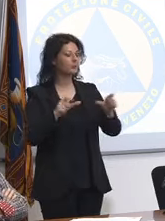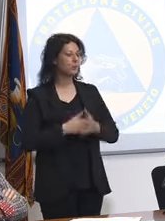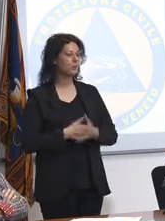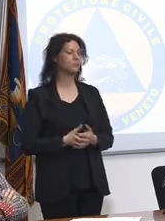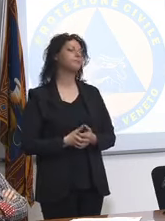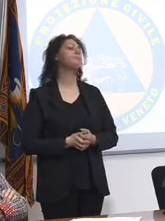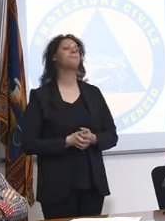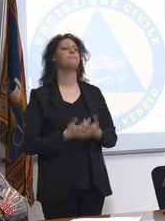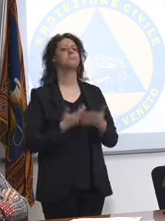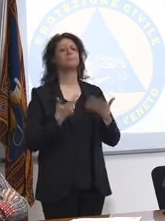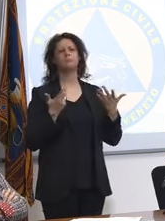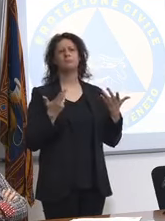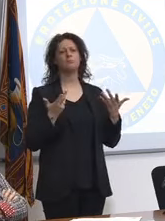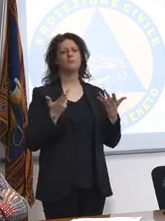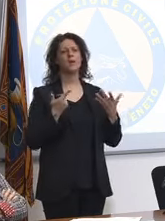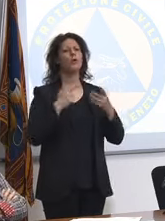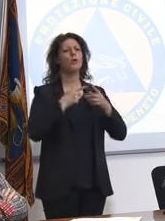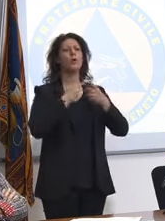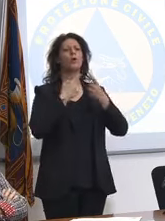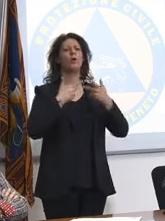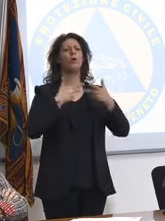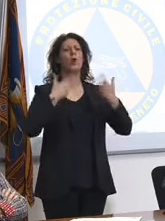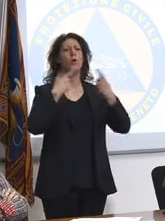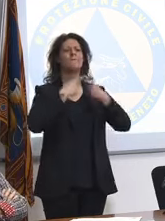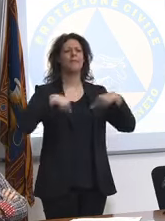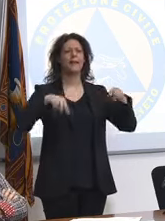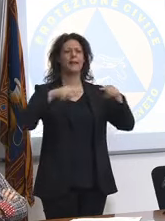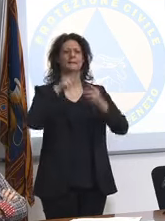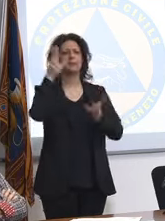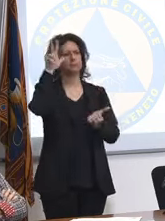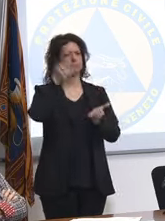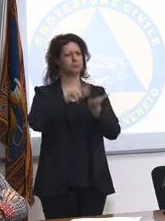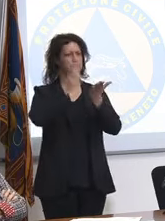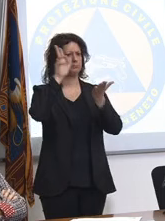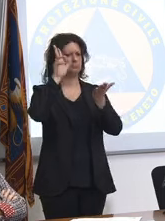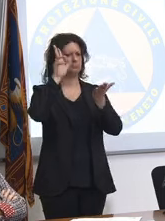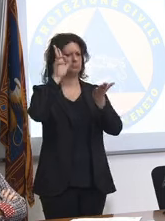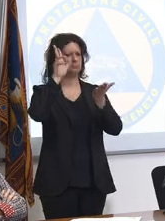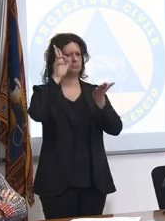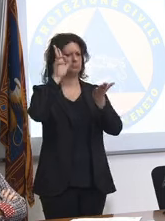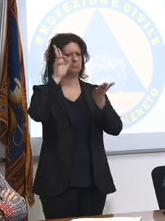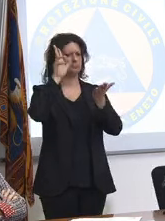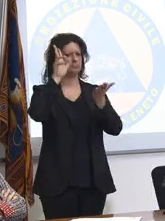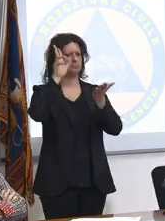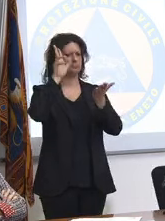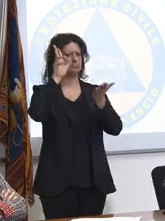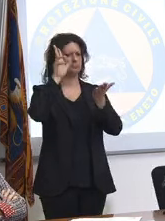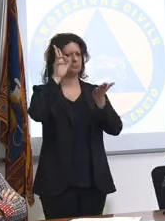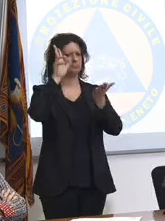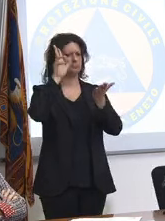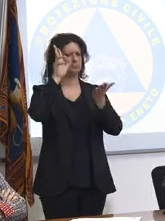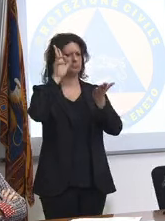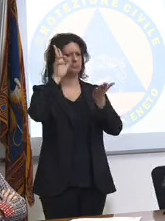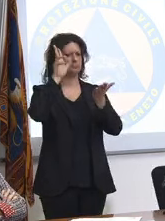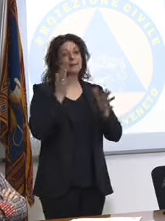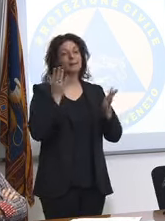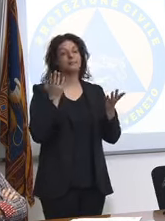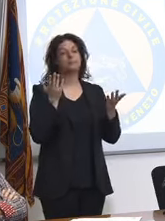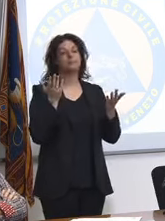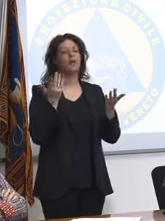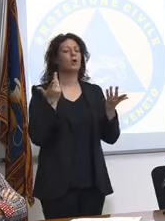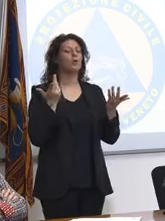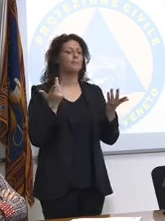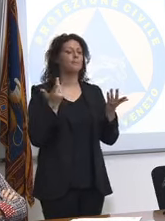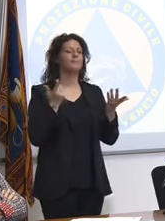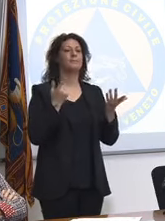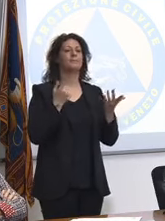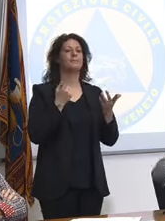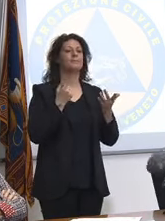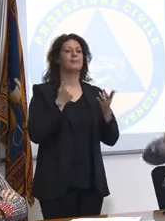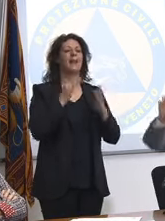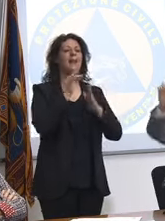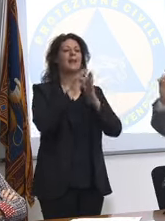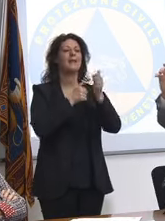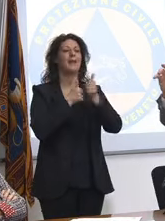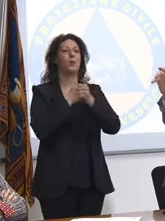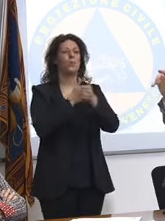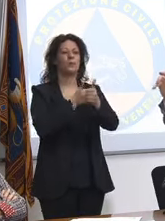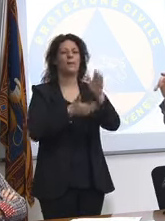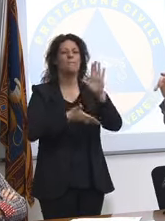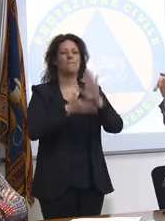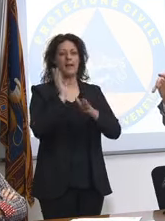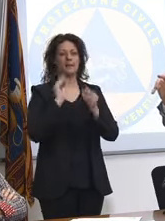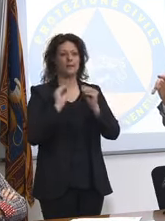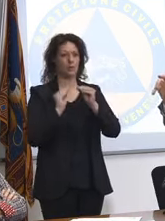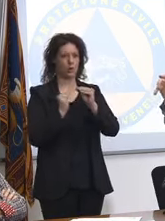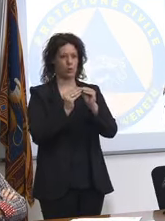quindi all'unanimità, e se ci sono aggiustamenti, perché poi allora le linee guida come nascono? Nascono da una